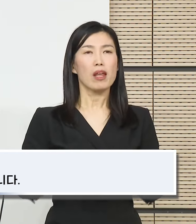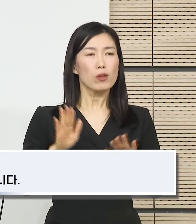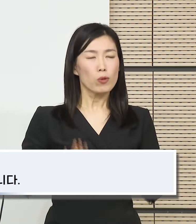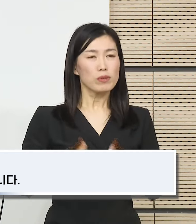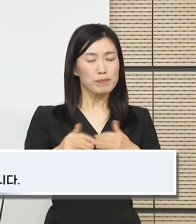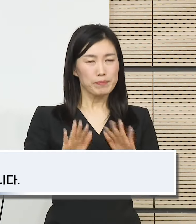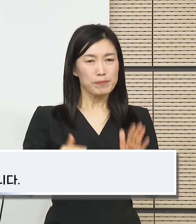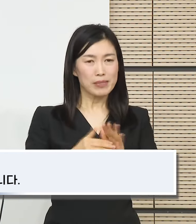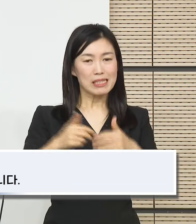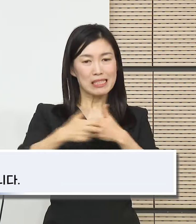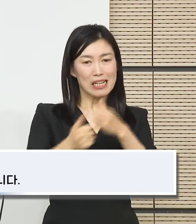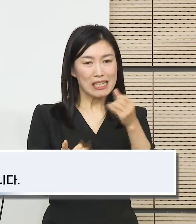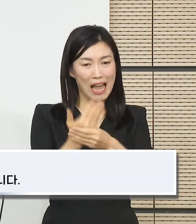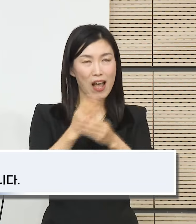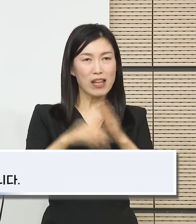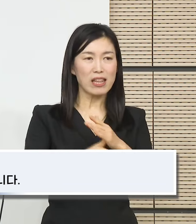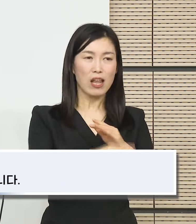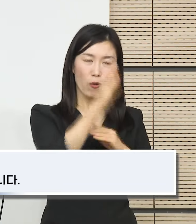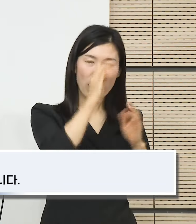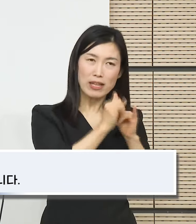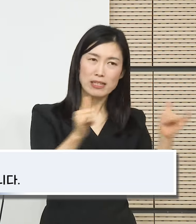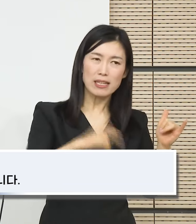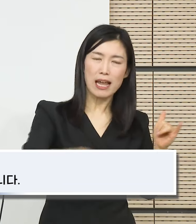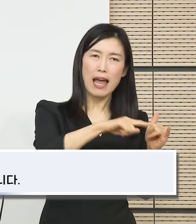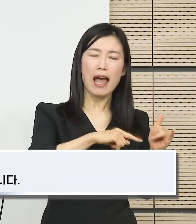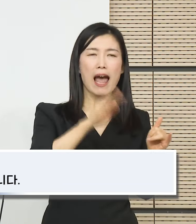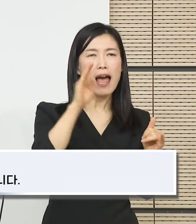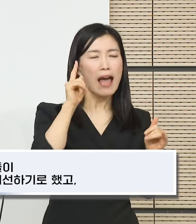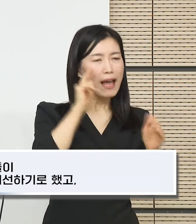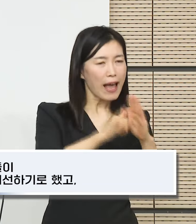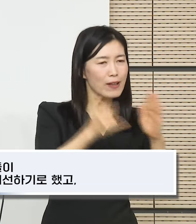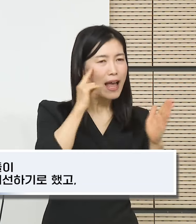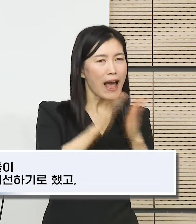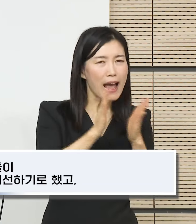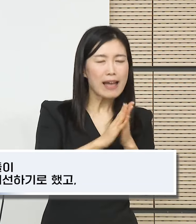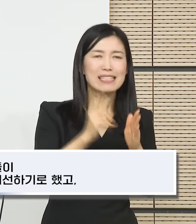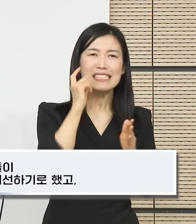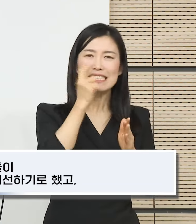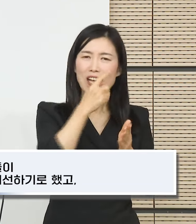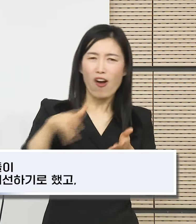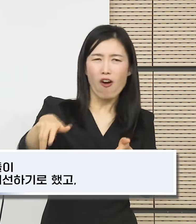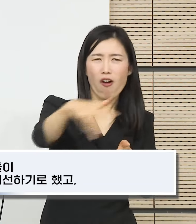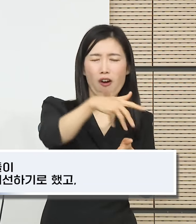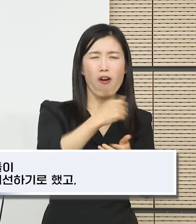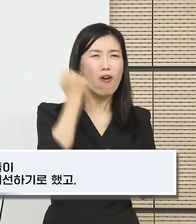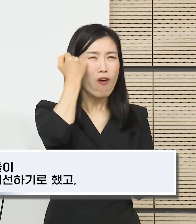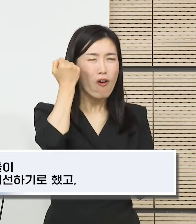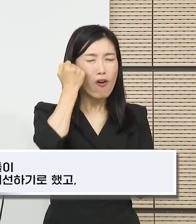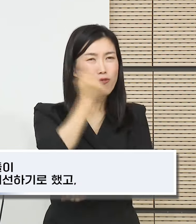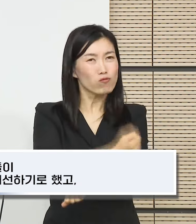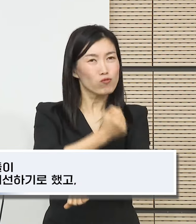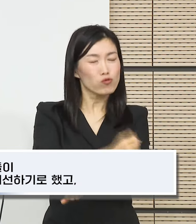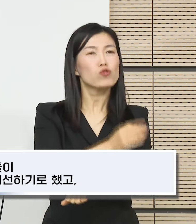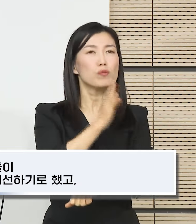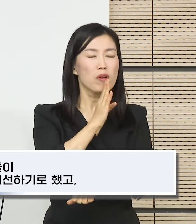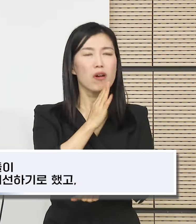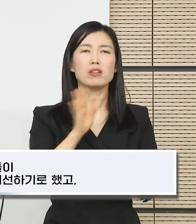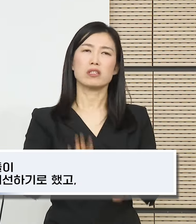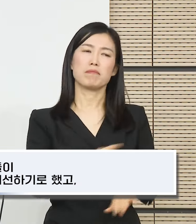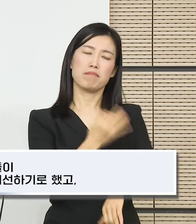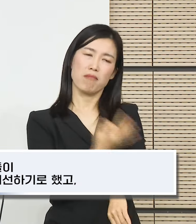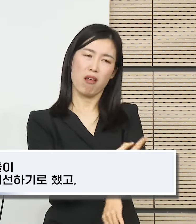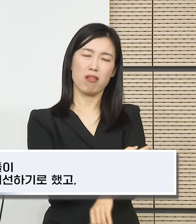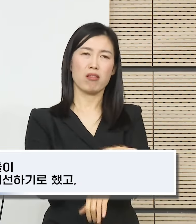입증의 부담도 완화되는 효과가 있습니다. 정부는 법 제정 전이라도 필수료 분야